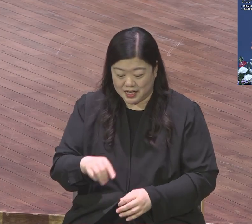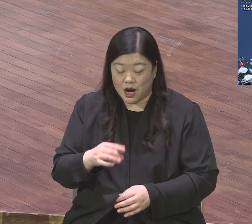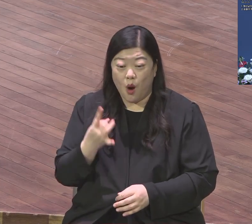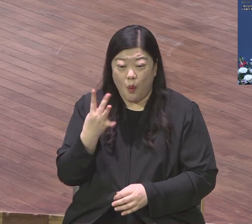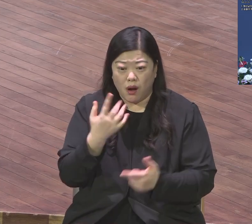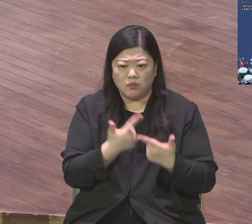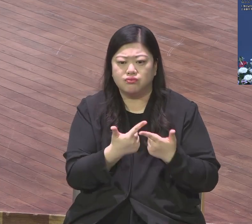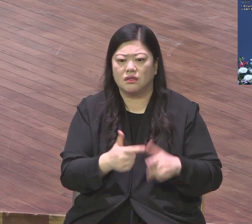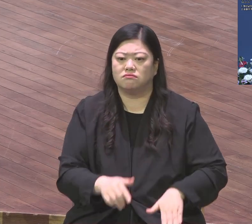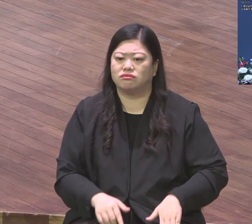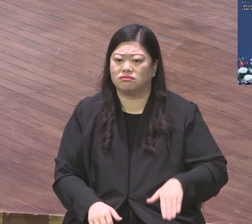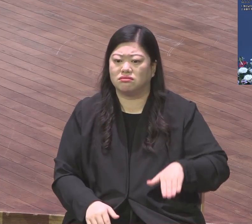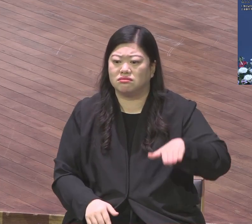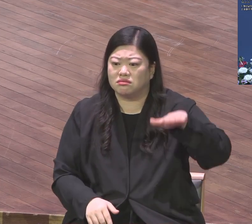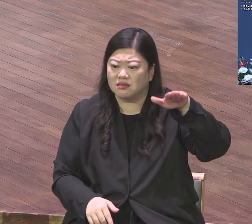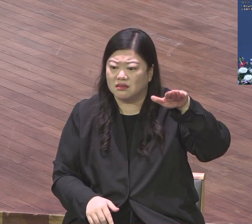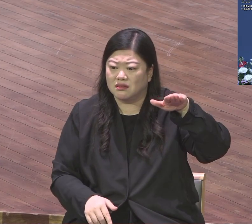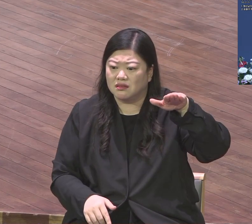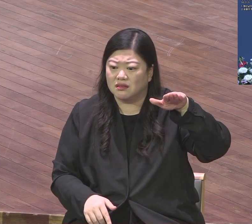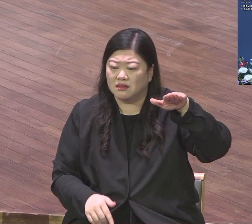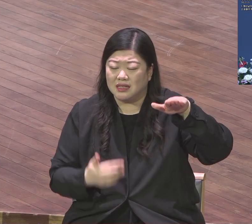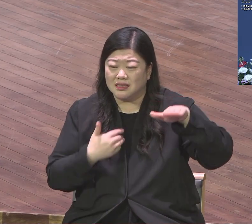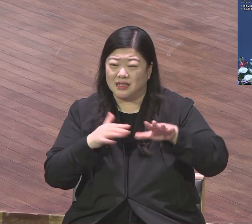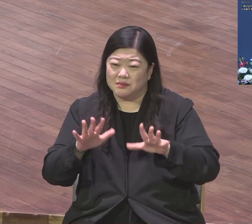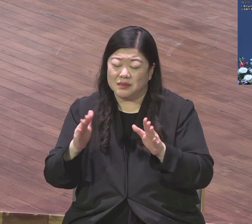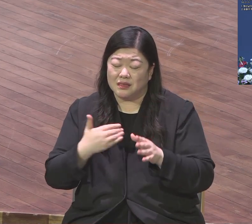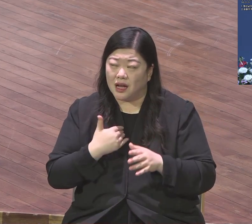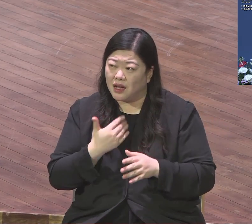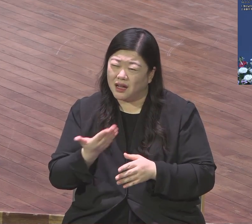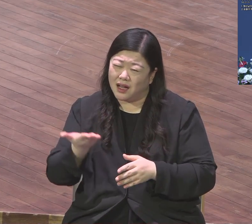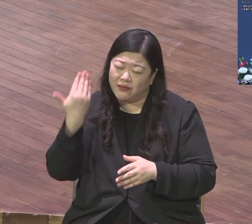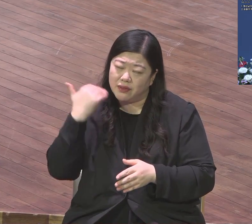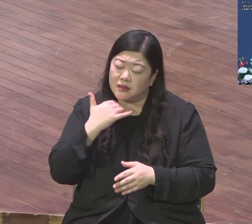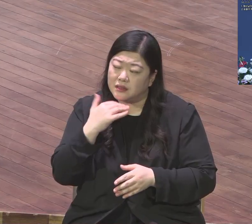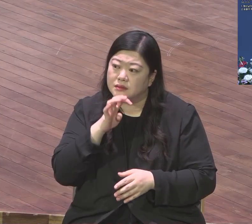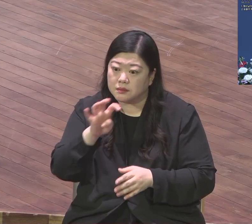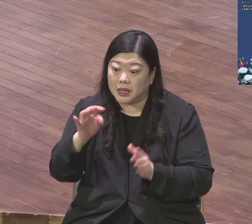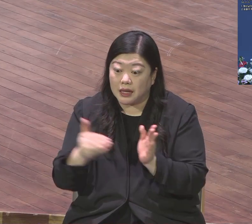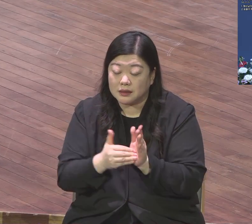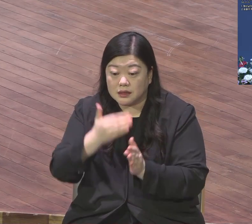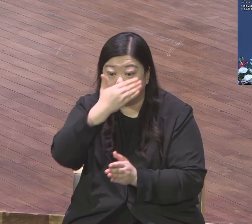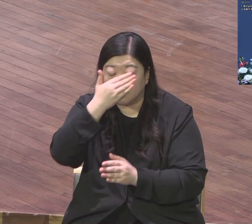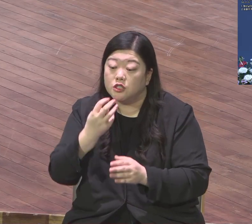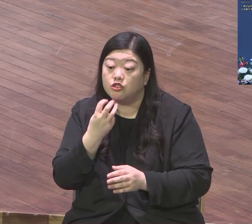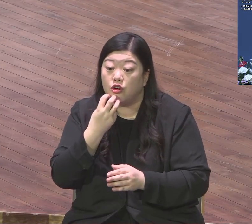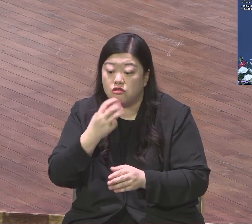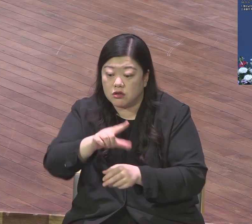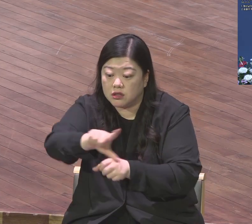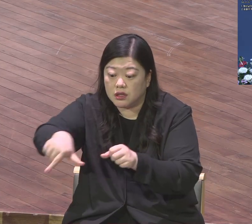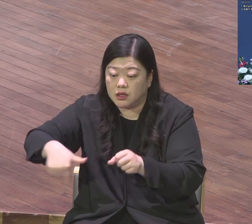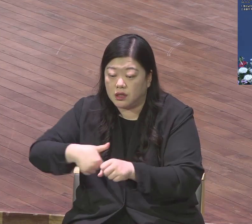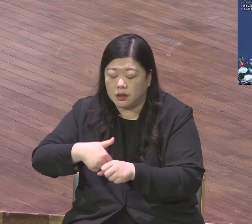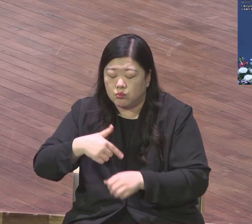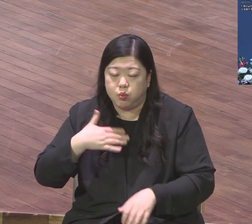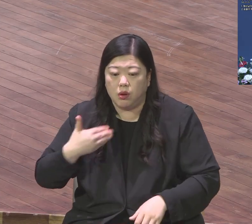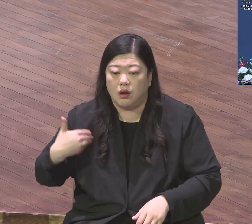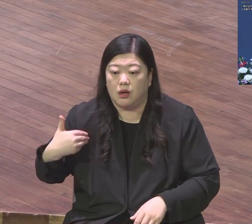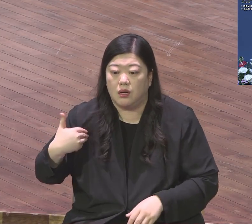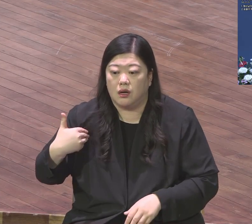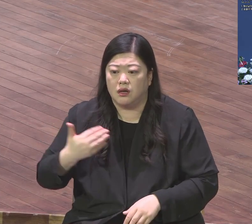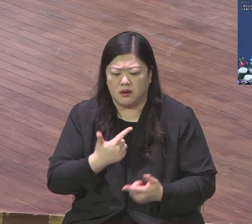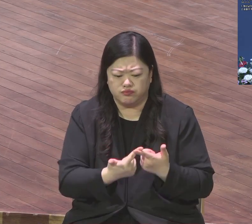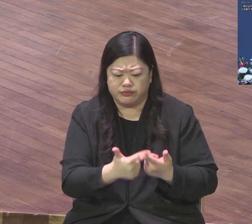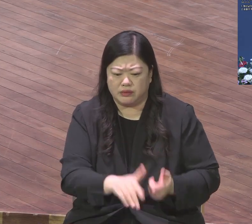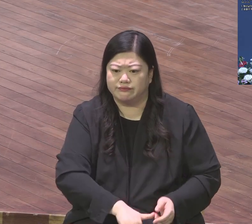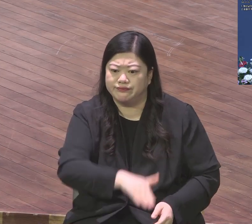모릅니다. 저는 지금까지 그래서 이 자리까지 서 있습니다. 사람하고 의논한 적이 없습니다. 누가